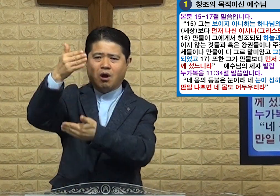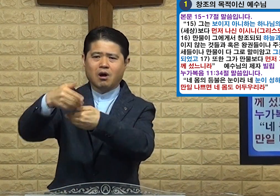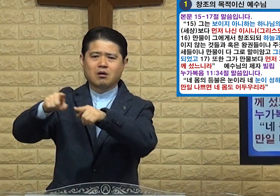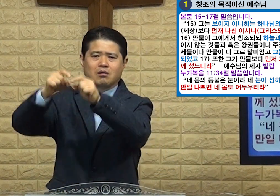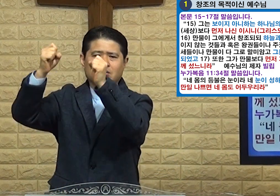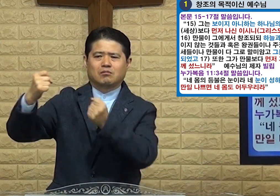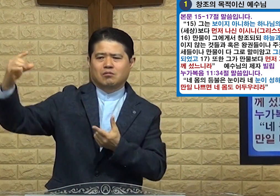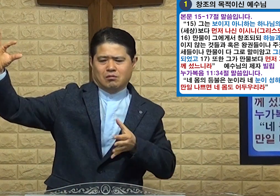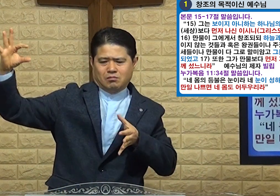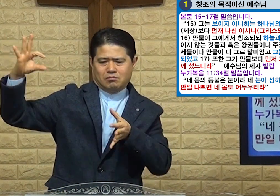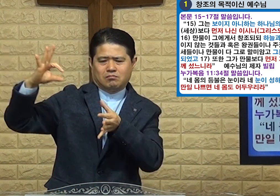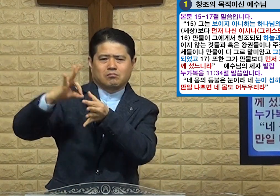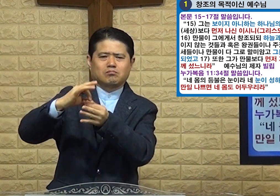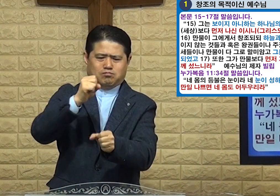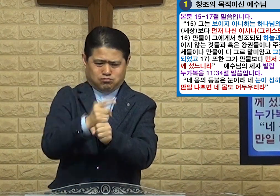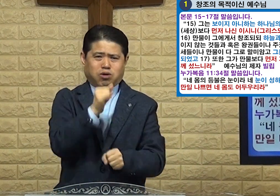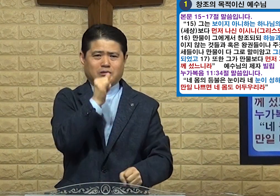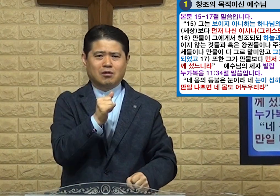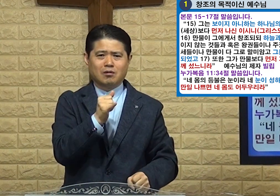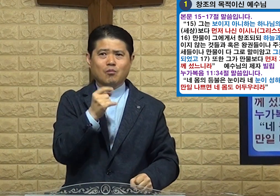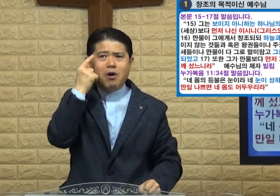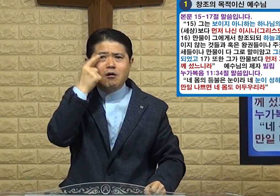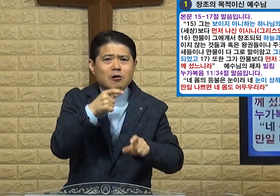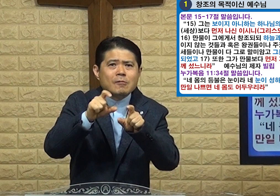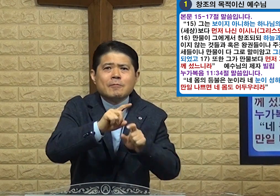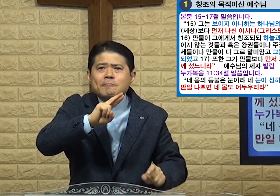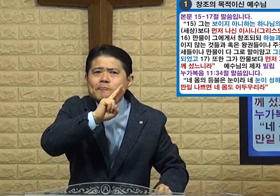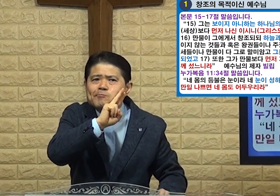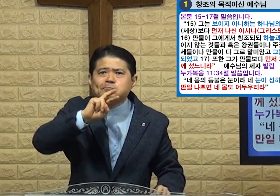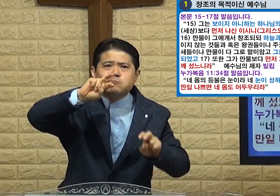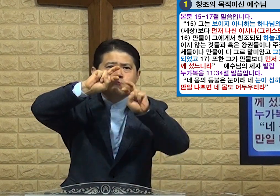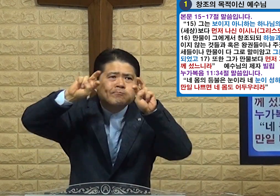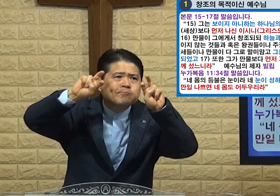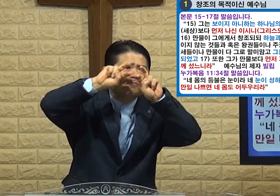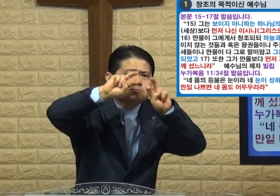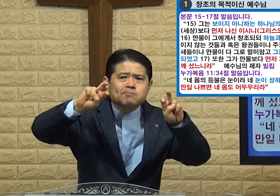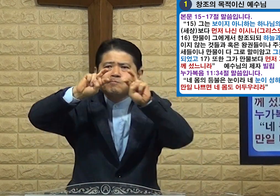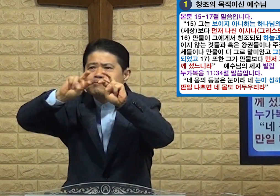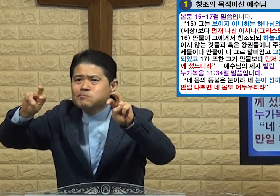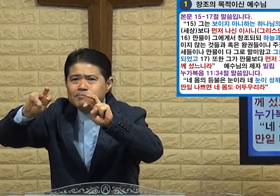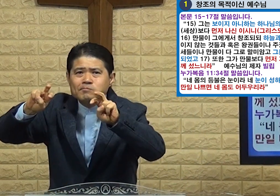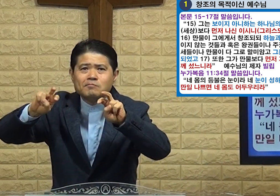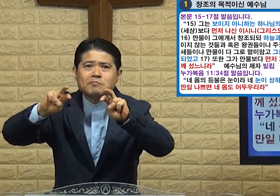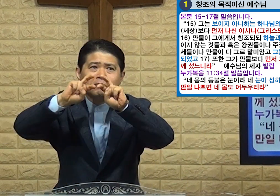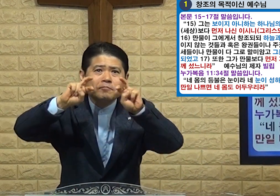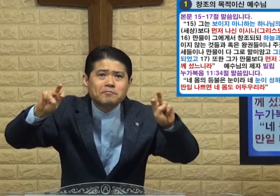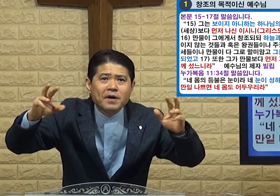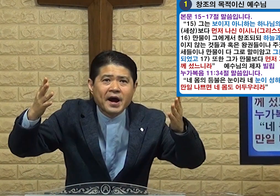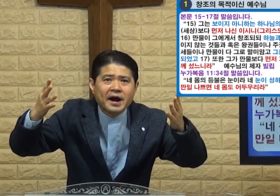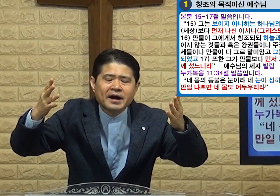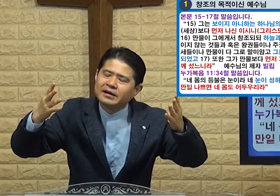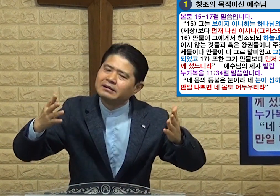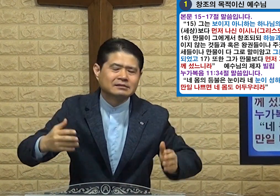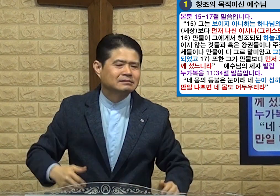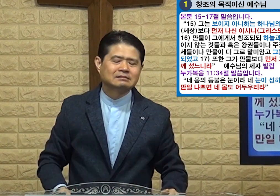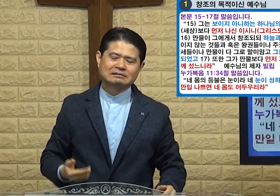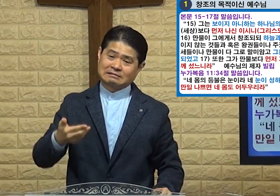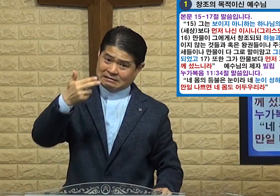안에 계시고 그것은 예수님과 연결되어 있기 때문입니다. 우리가 계속해서 의심을 여기며 보이지 않는 것을